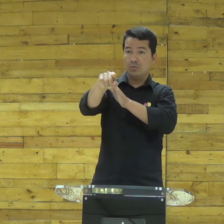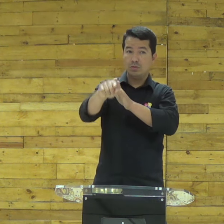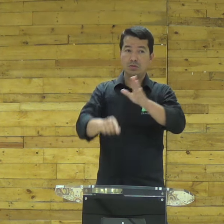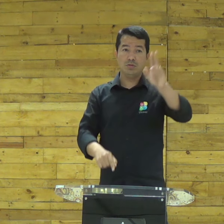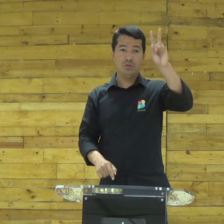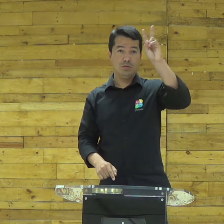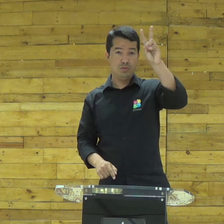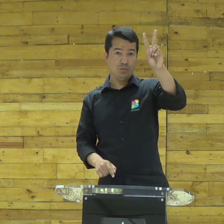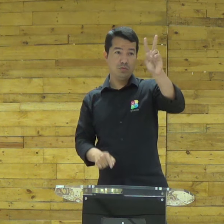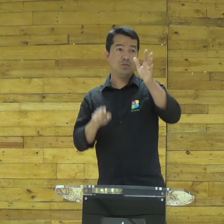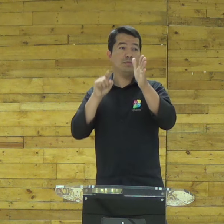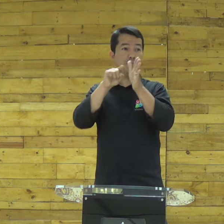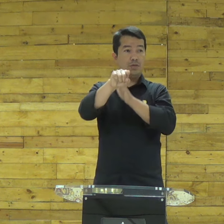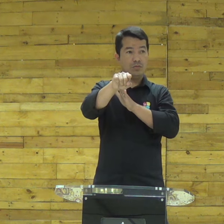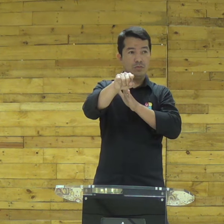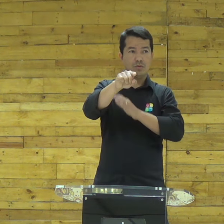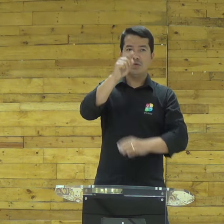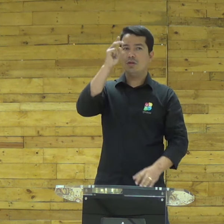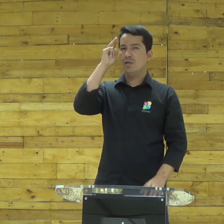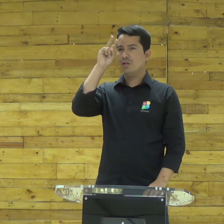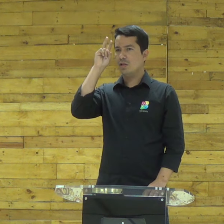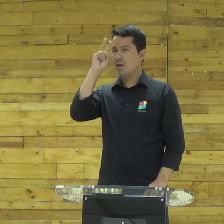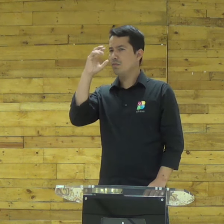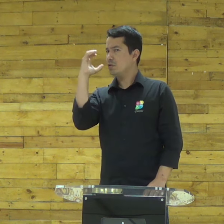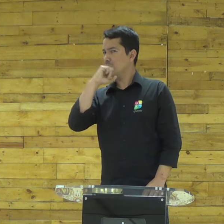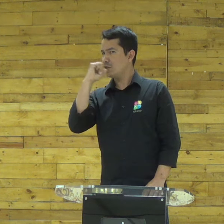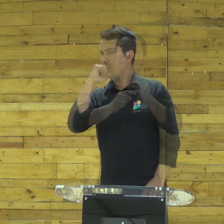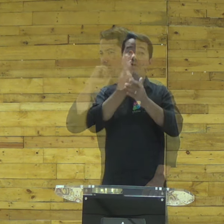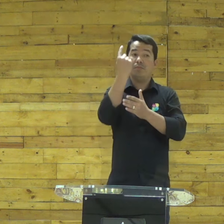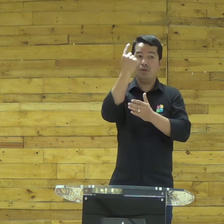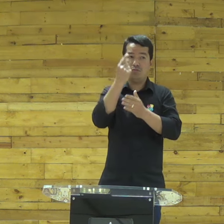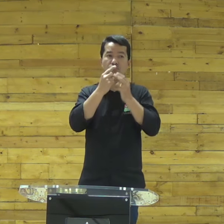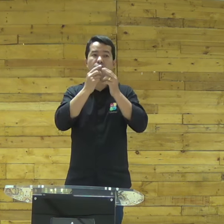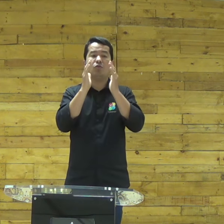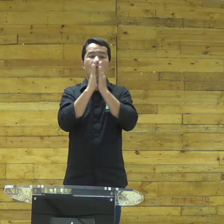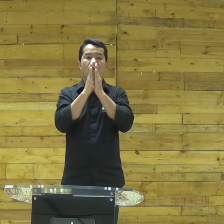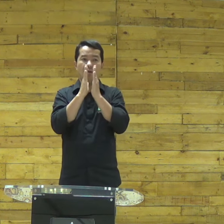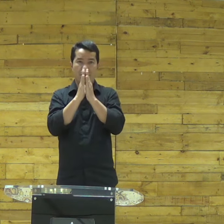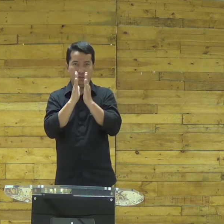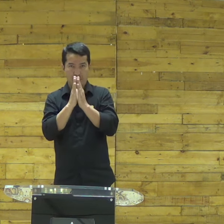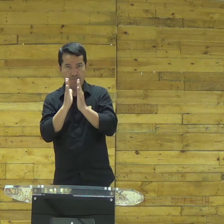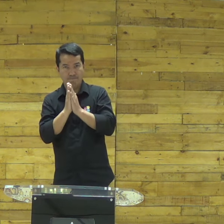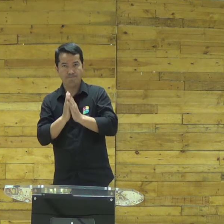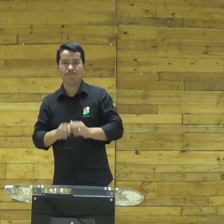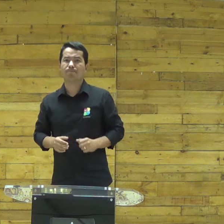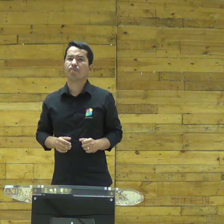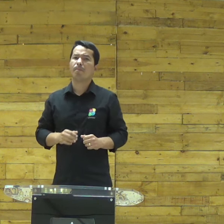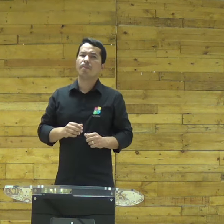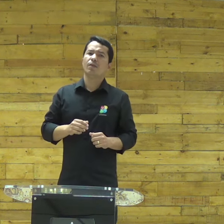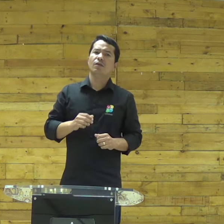lá Nós faremos duas perguntas ok mas antes nós